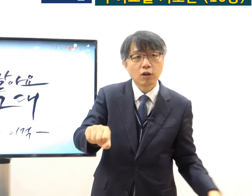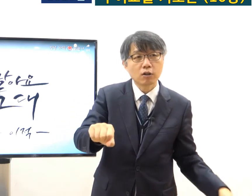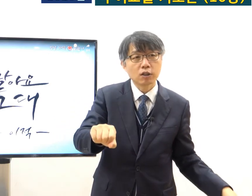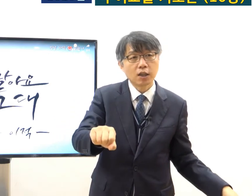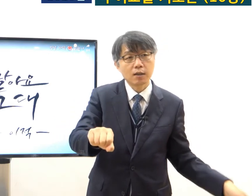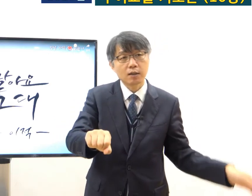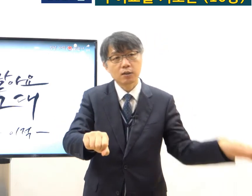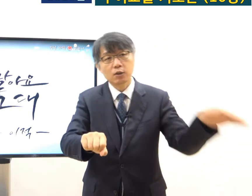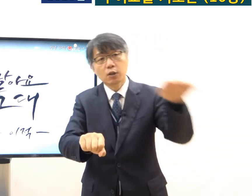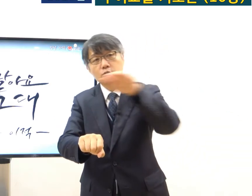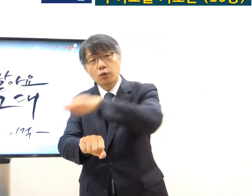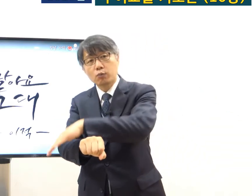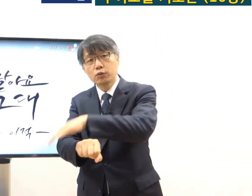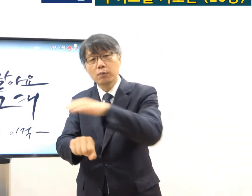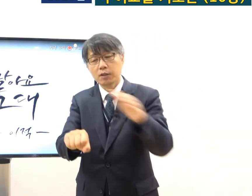거는 이거 수어로 무덤인데요.